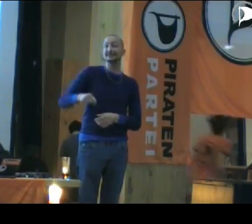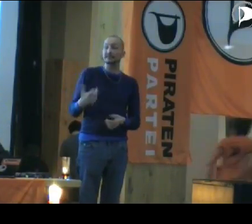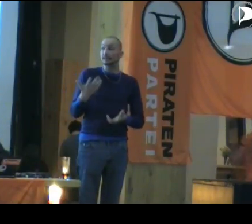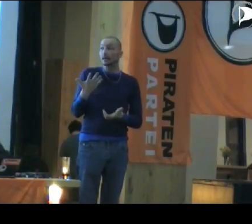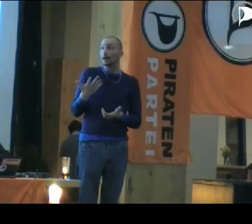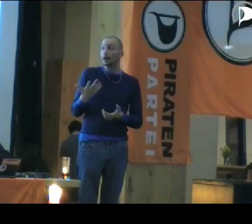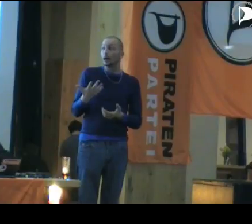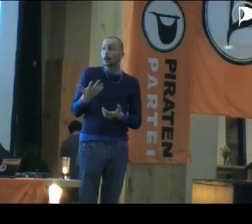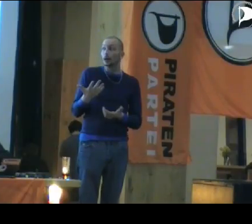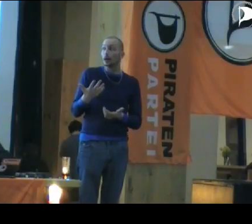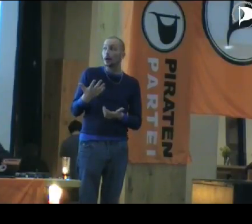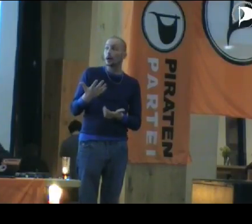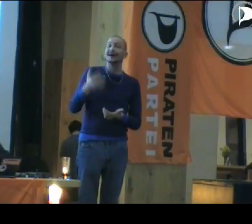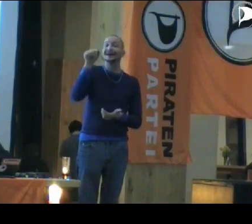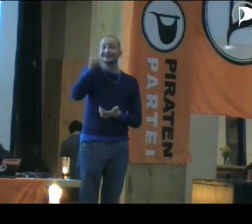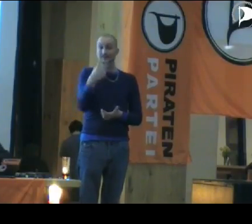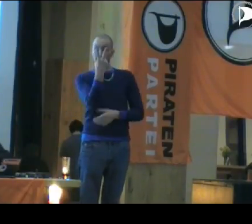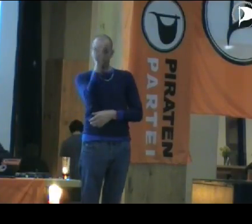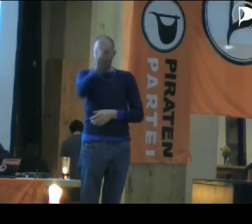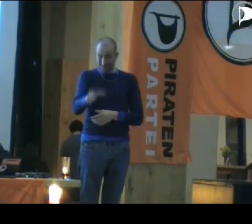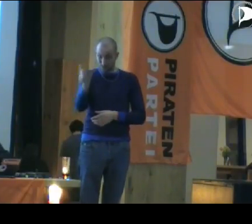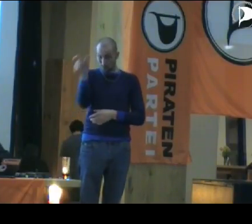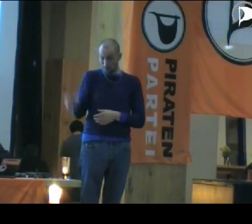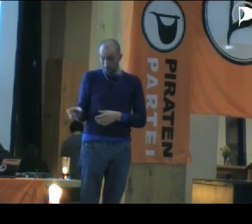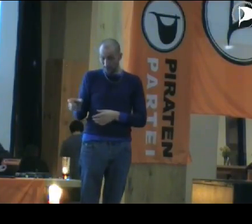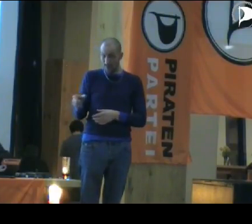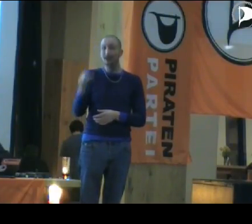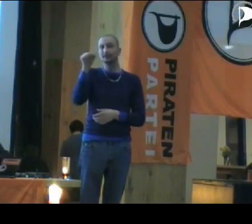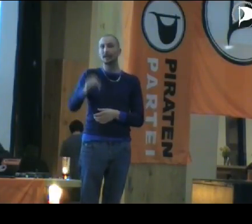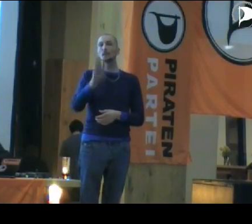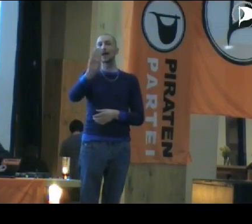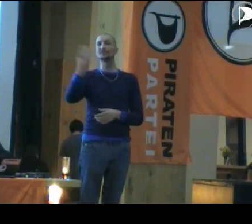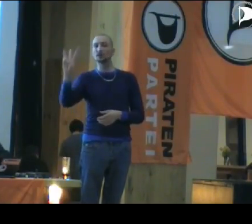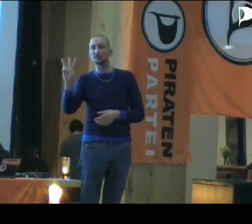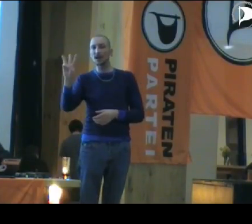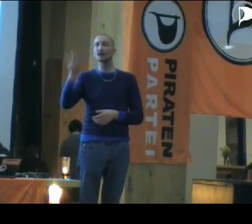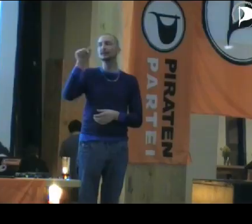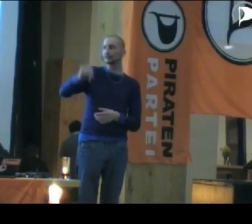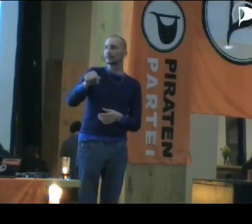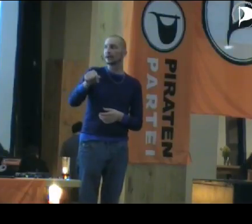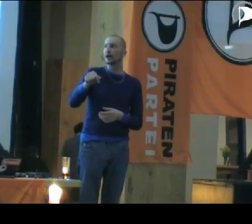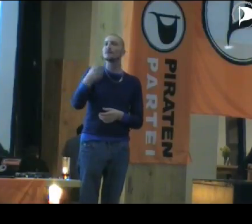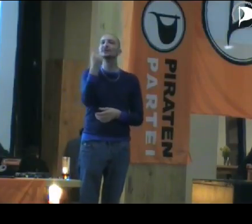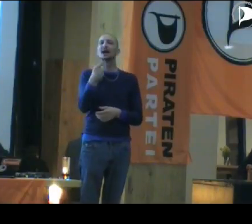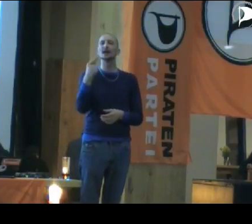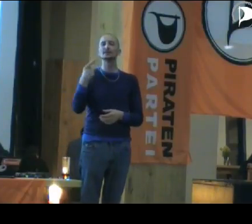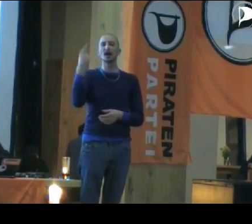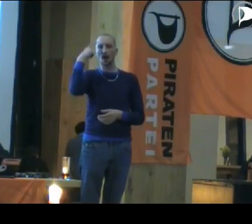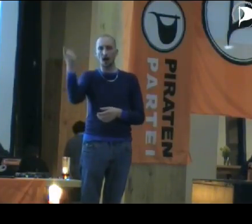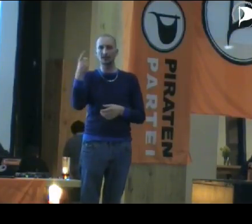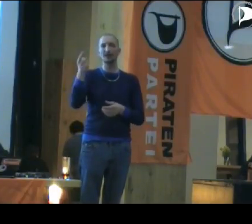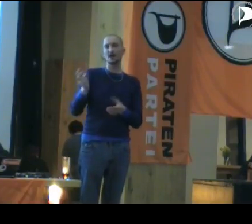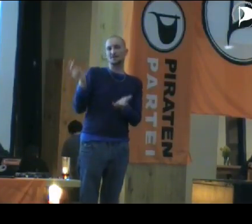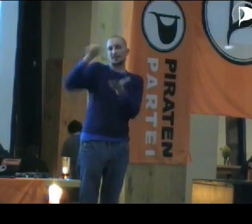das zu sagen diese beiden personen die baden württemberg im finanzamt vertreten soll kann auch